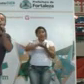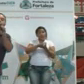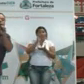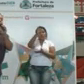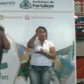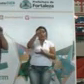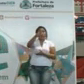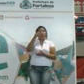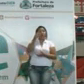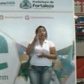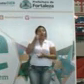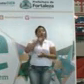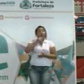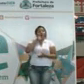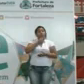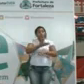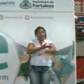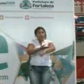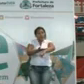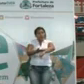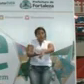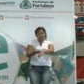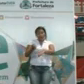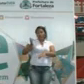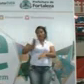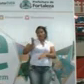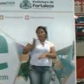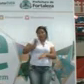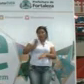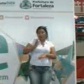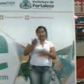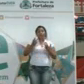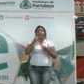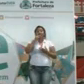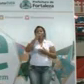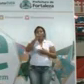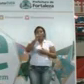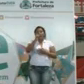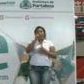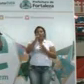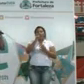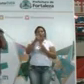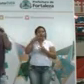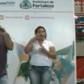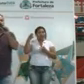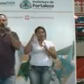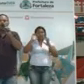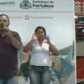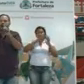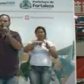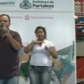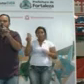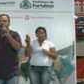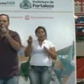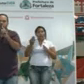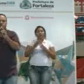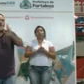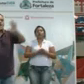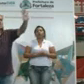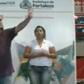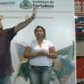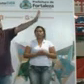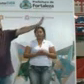e linda. Aí o pai morre, o pai adotivo. Começa uma briga pela herança e ele vai dar uma de São